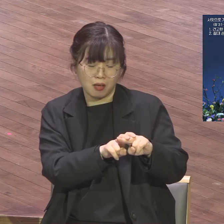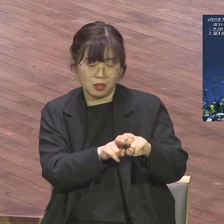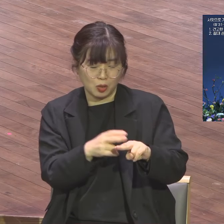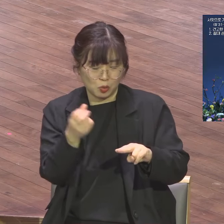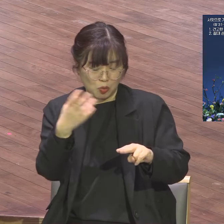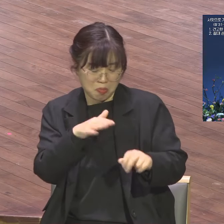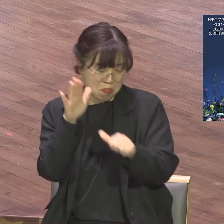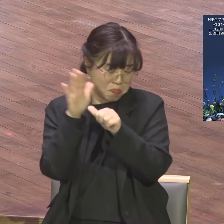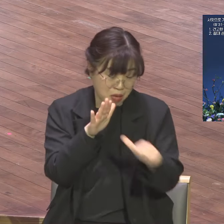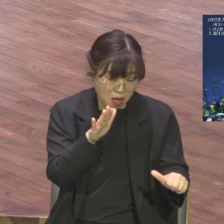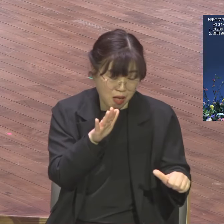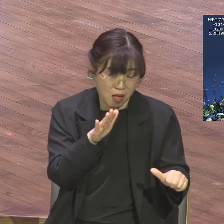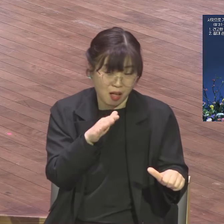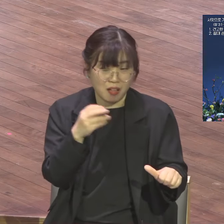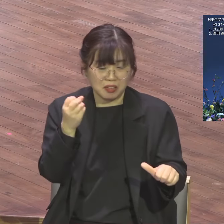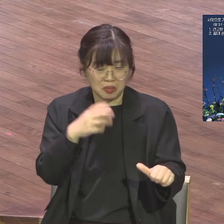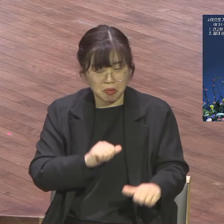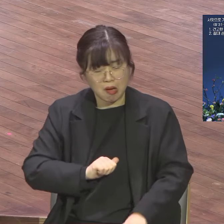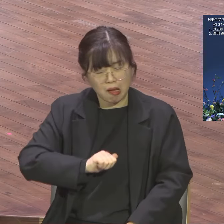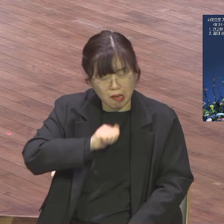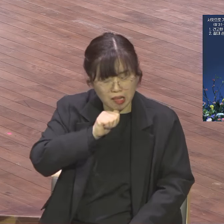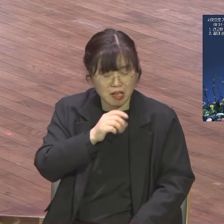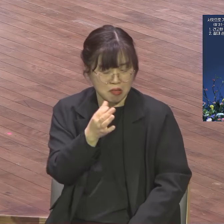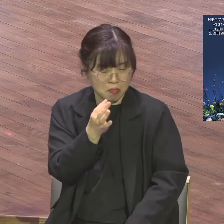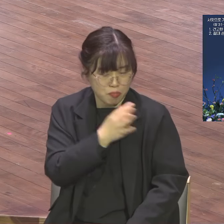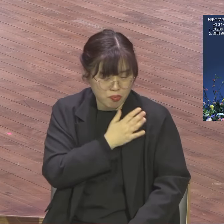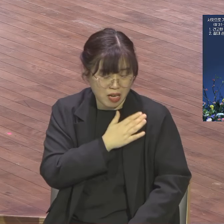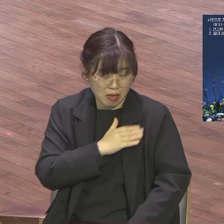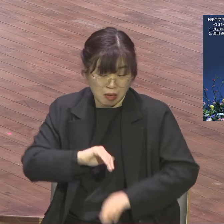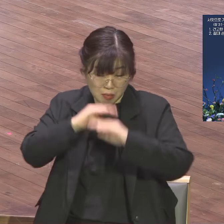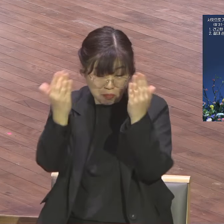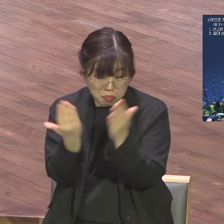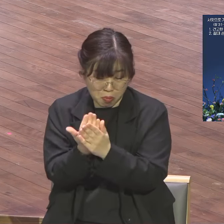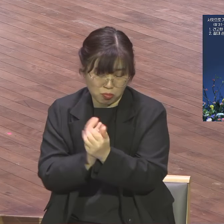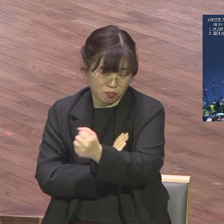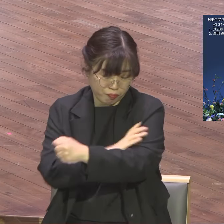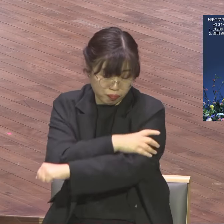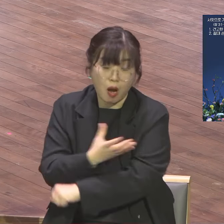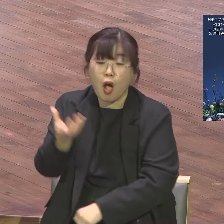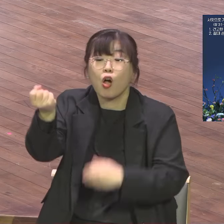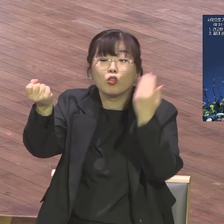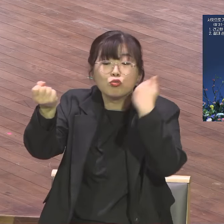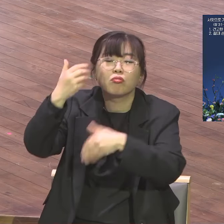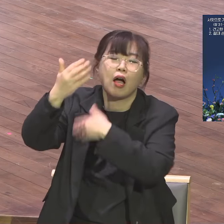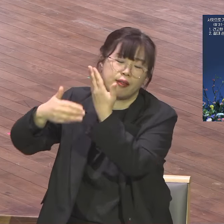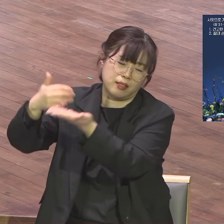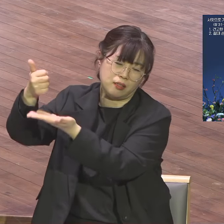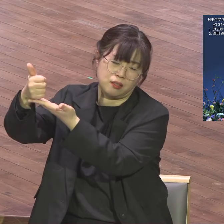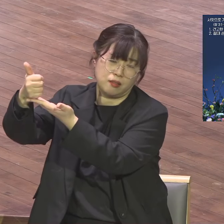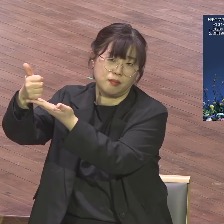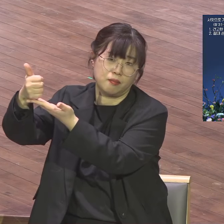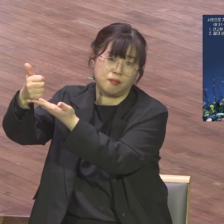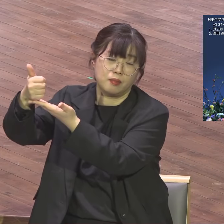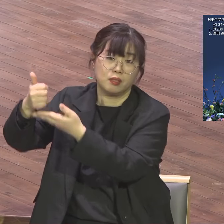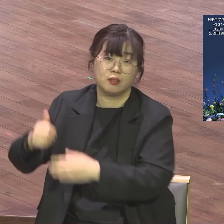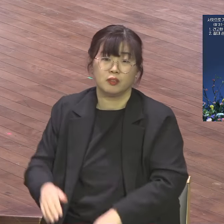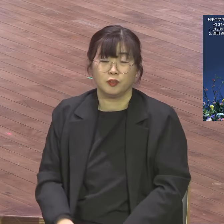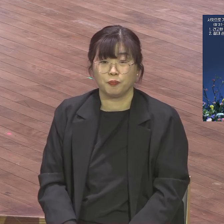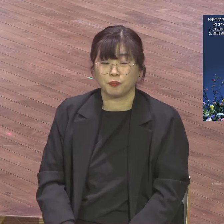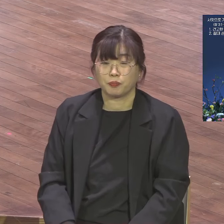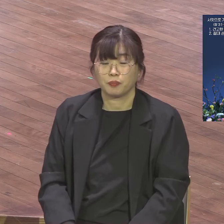거니까 하나님 절대 주권 믿으라. 노예로 가서 총리로